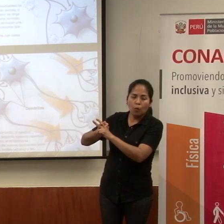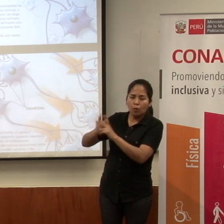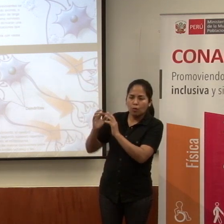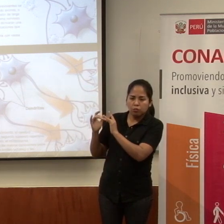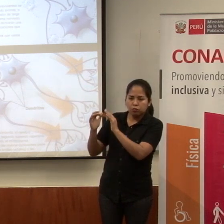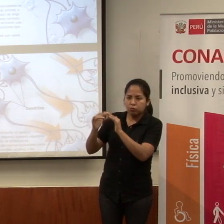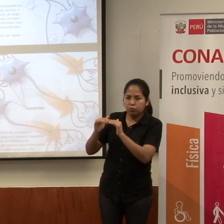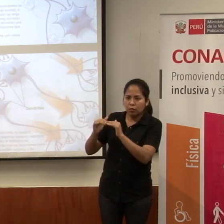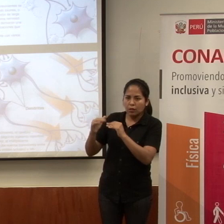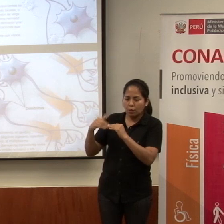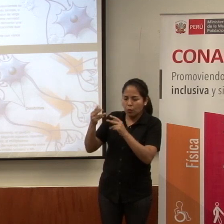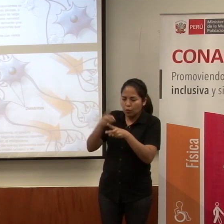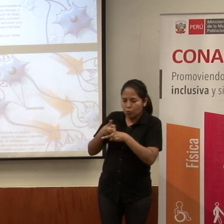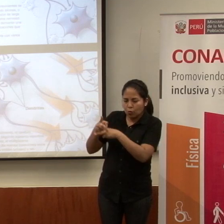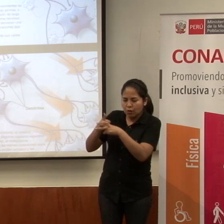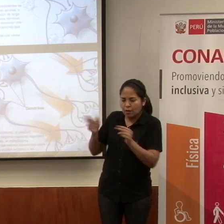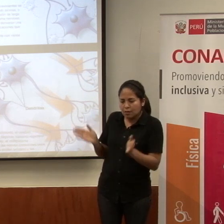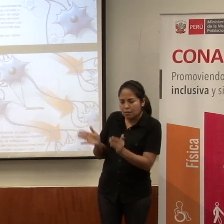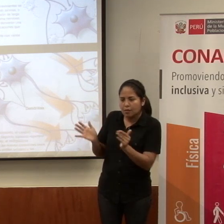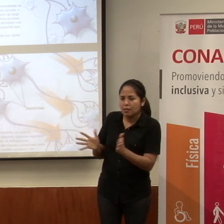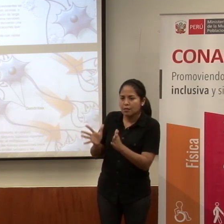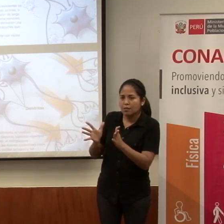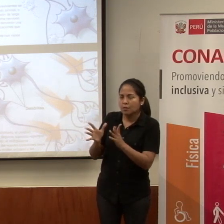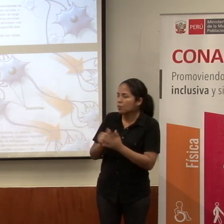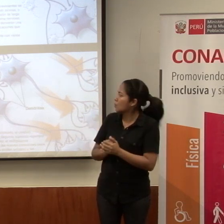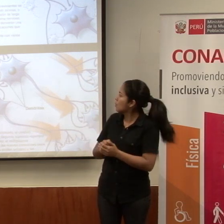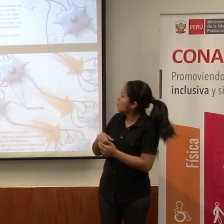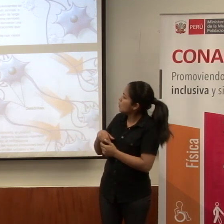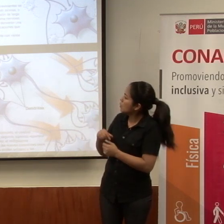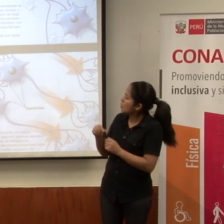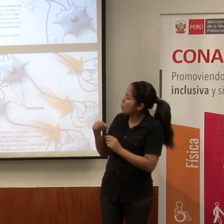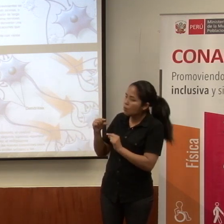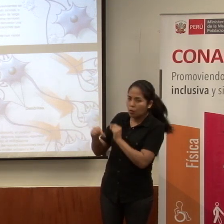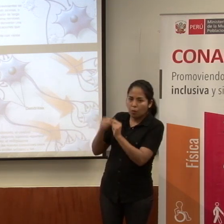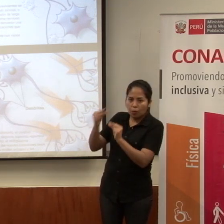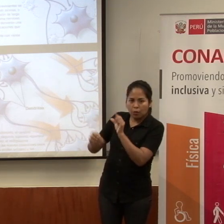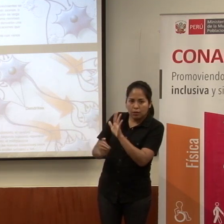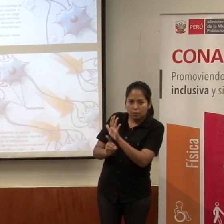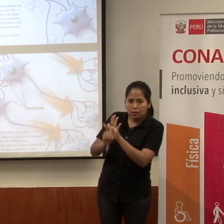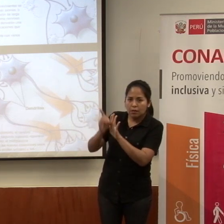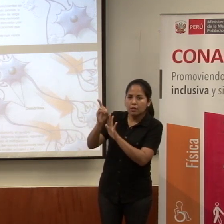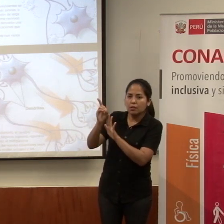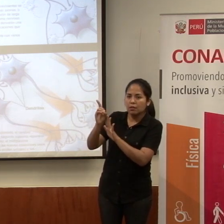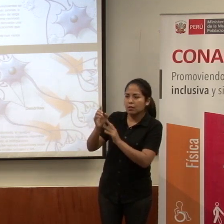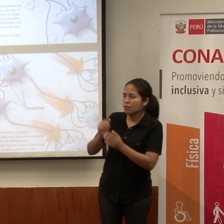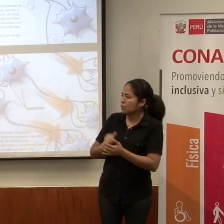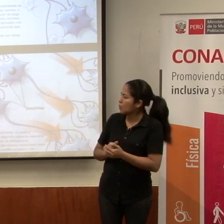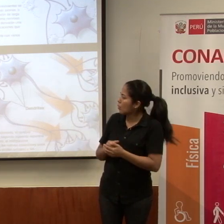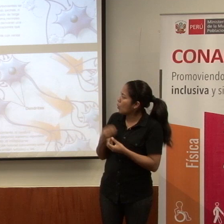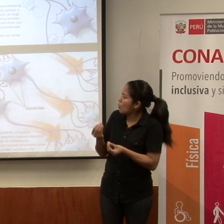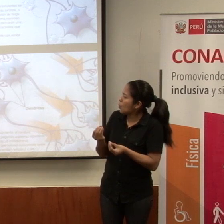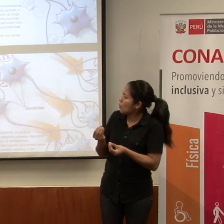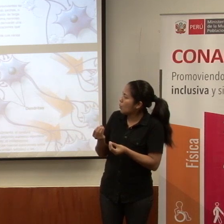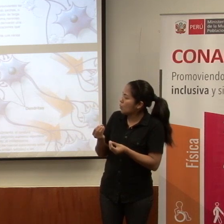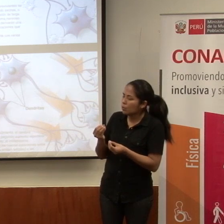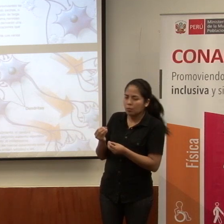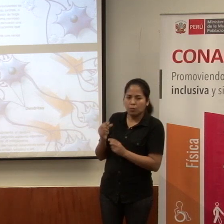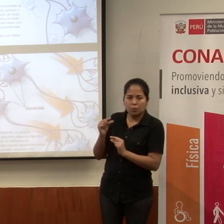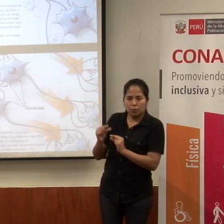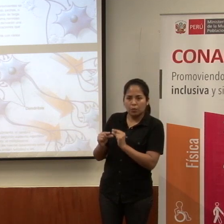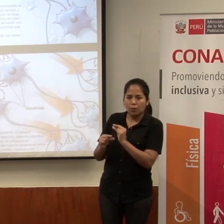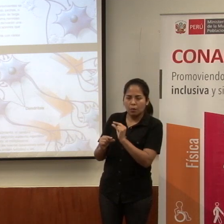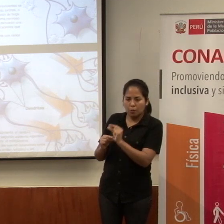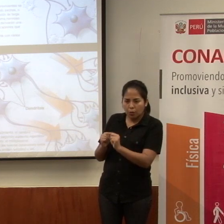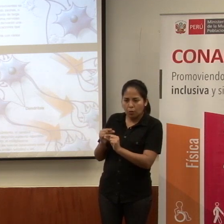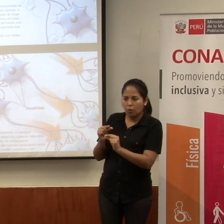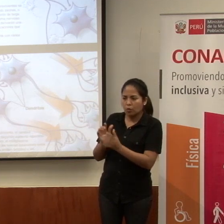del estímulo y del cuidado integral se desarrollan, cómo éstas se van en la medida